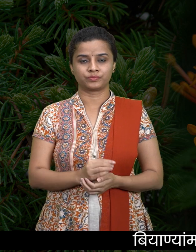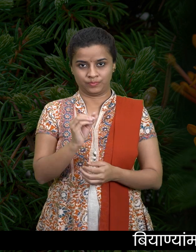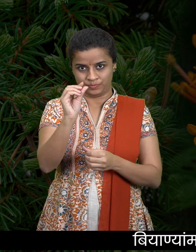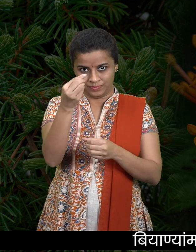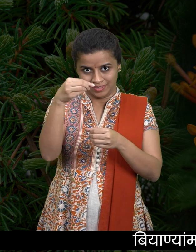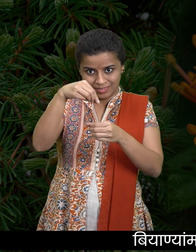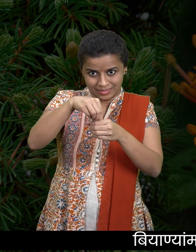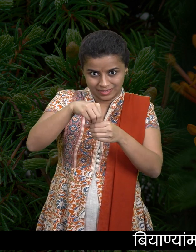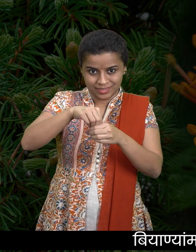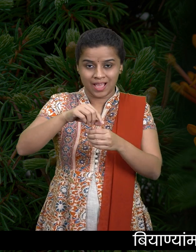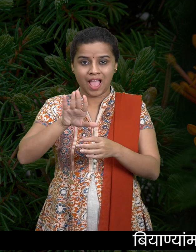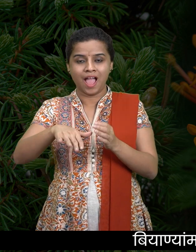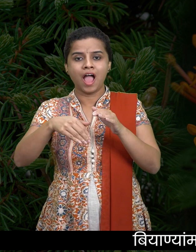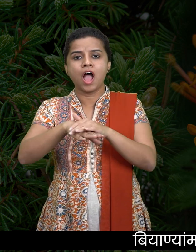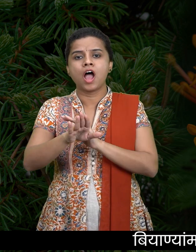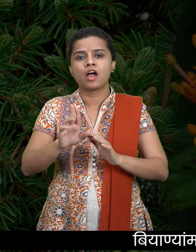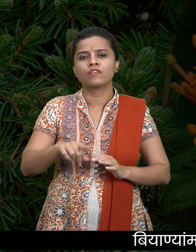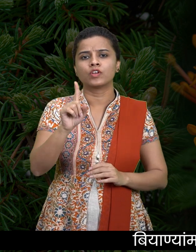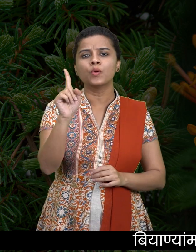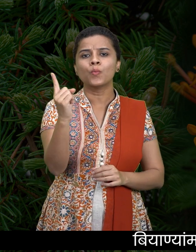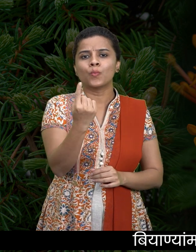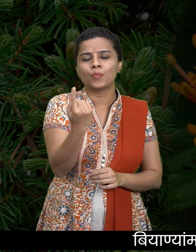बियाणांमध्ये फक्त एकच बीजकोश असतो.